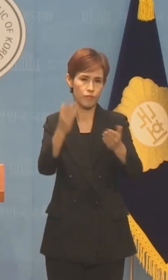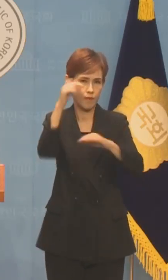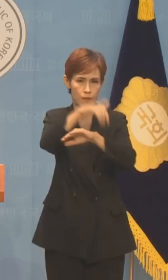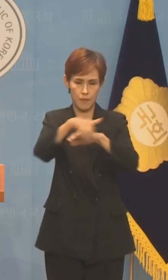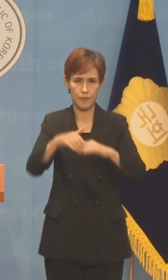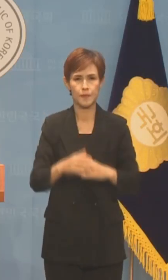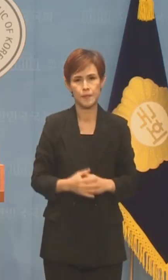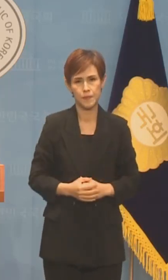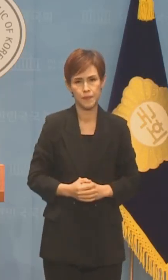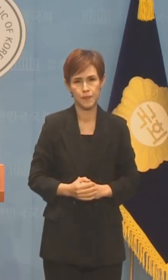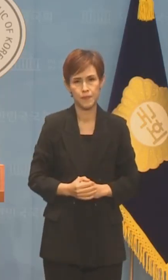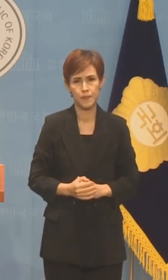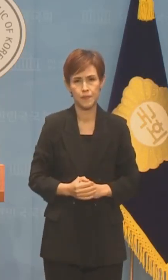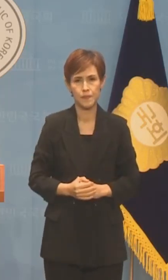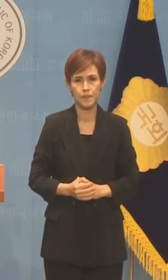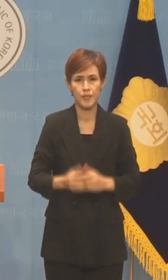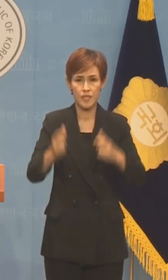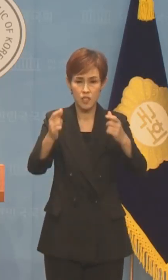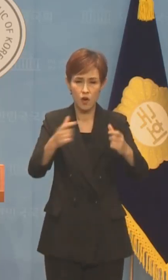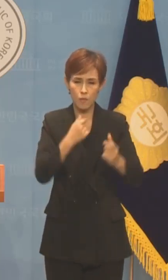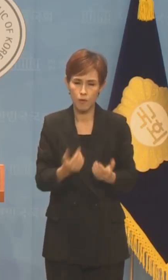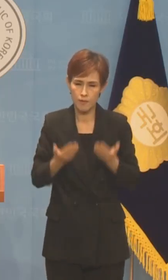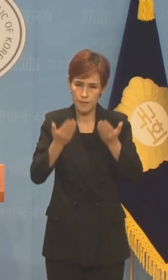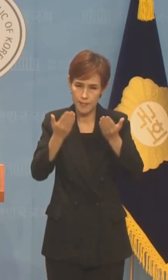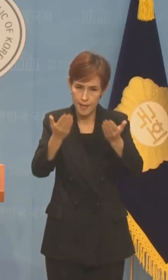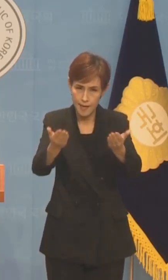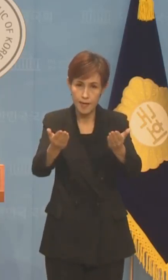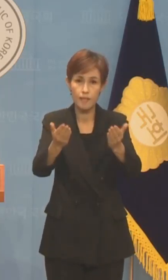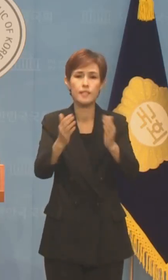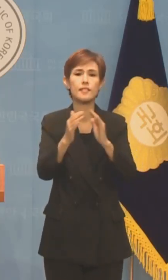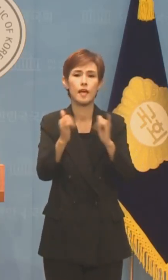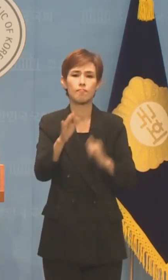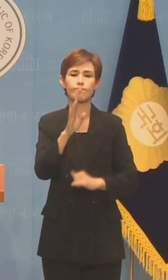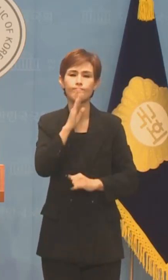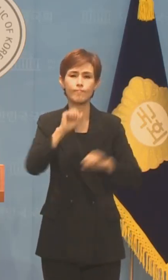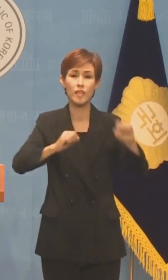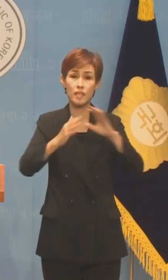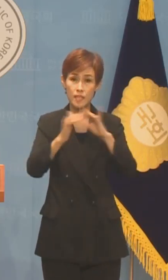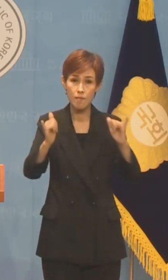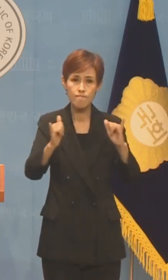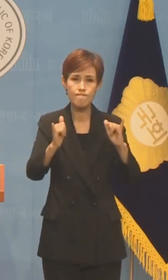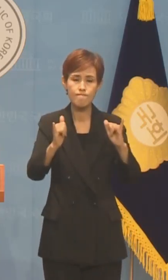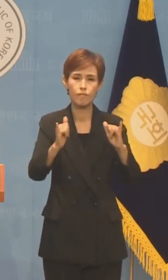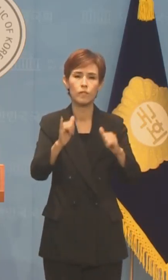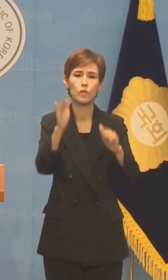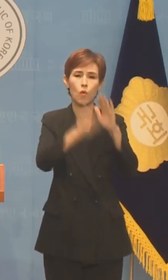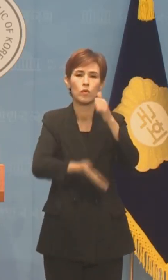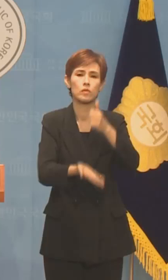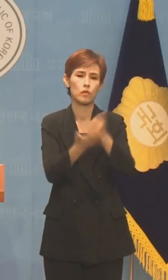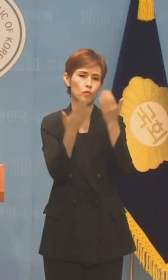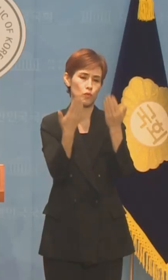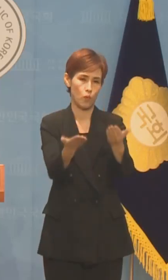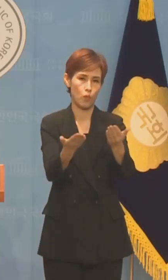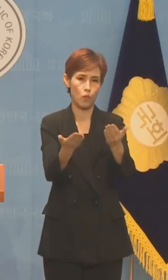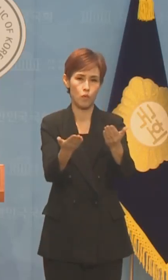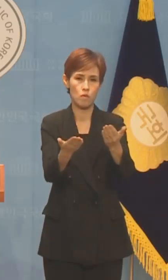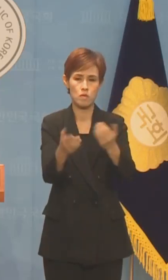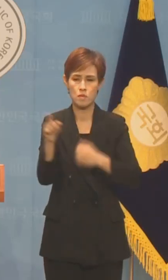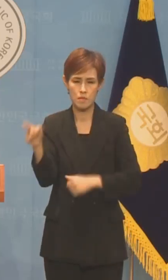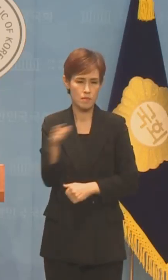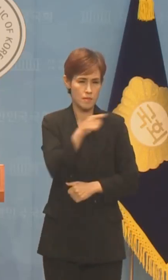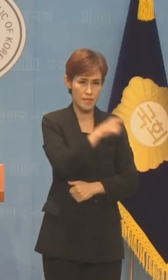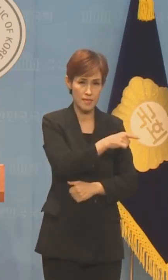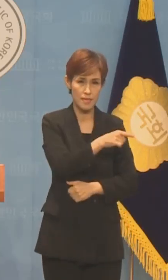합니다. 지역사회에 봉사하는 참 일꾼 동량을 공천함으로써 거대 양당이